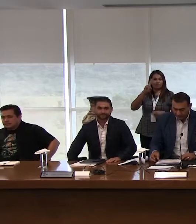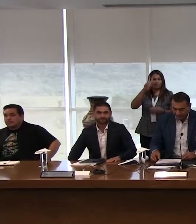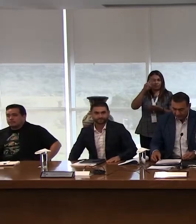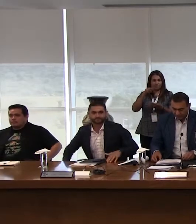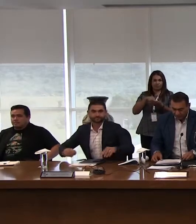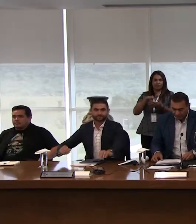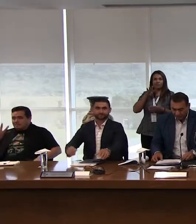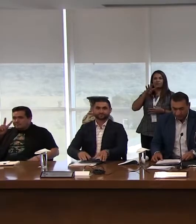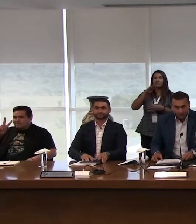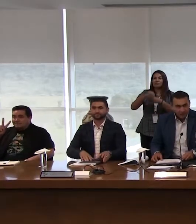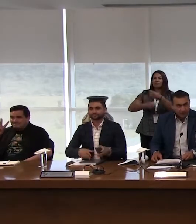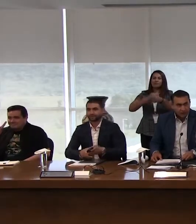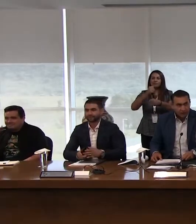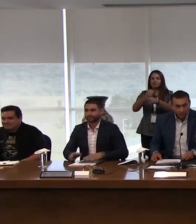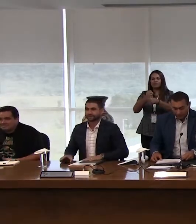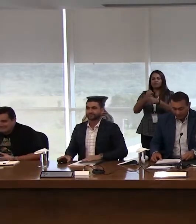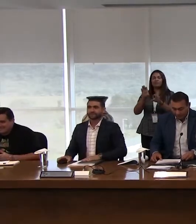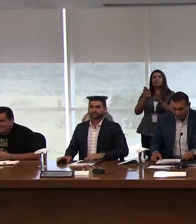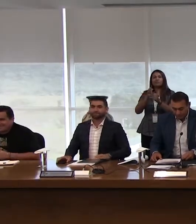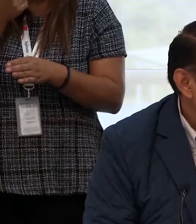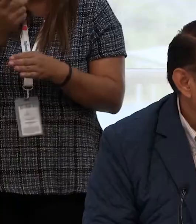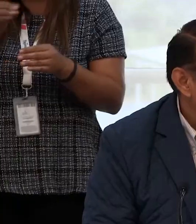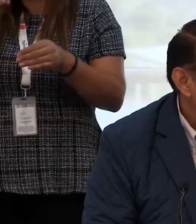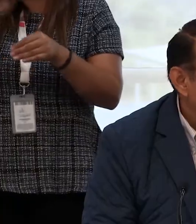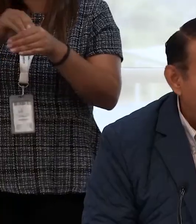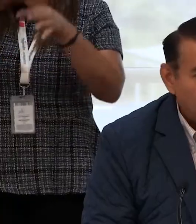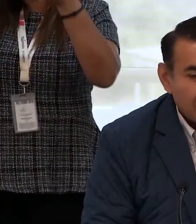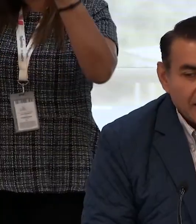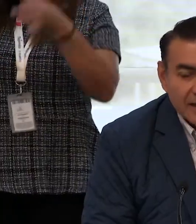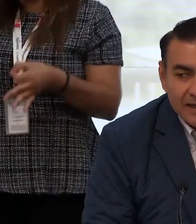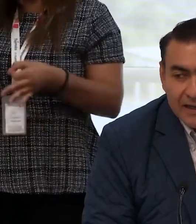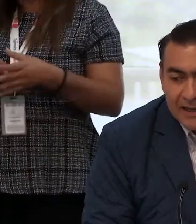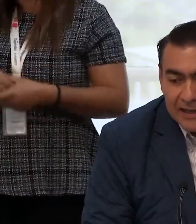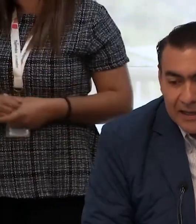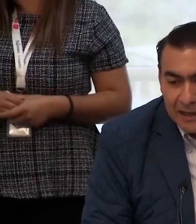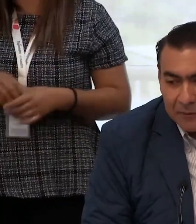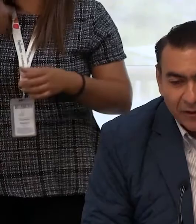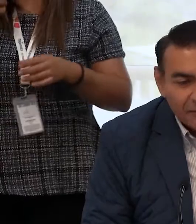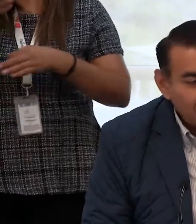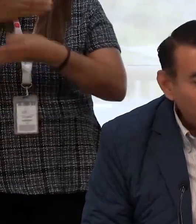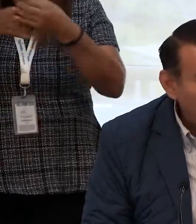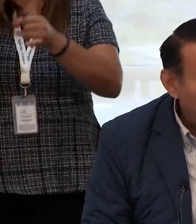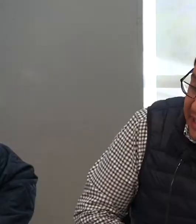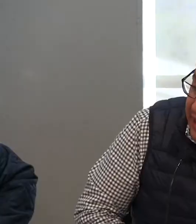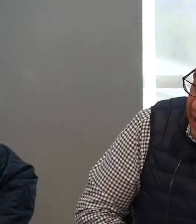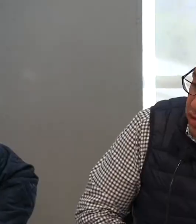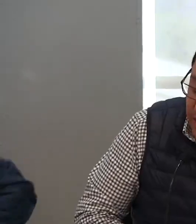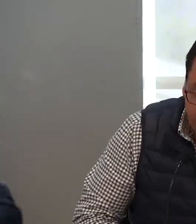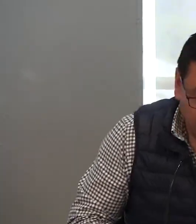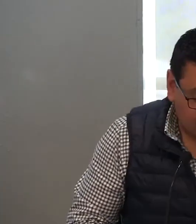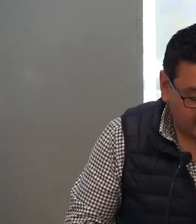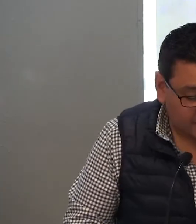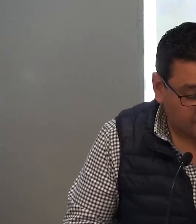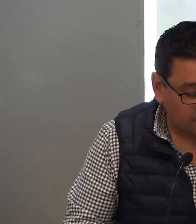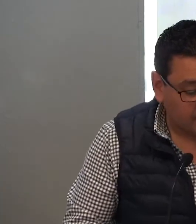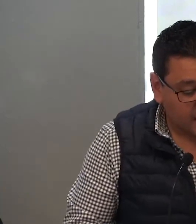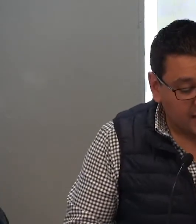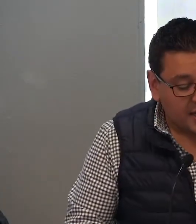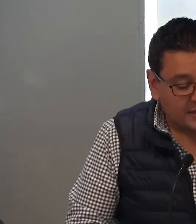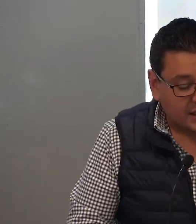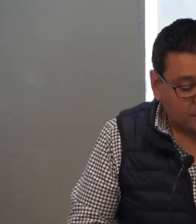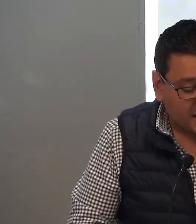la sesión ordinaria del ayuntamiento de tlajomulco aprobó la creación del programa y el sistema municipal para prevenir atender sancionar